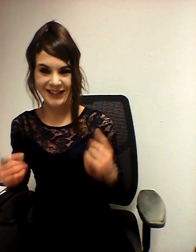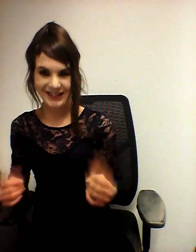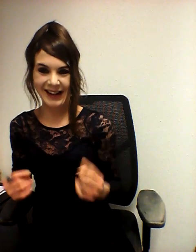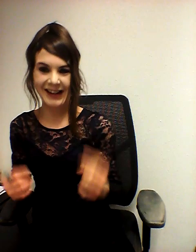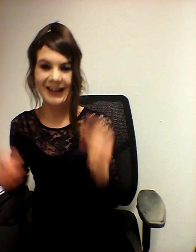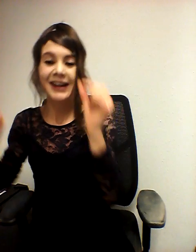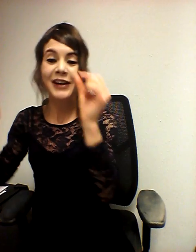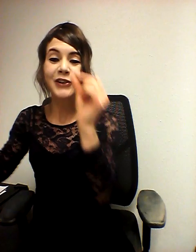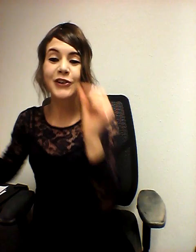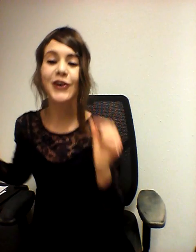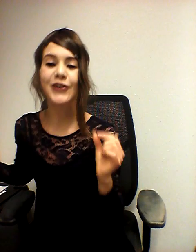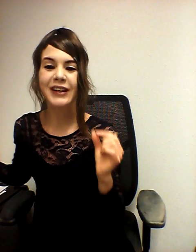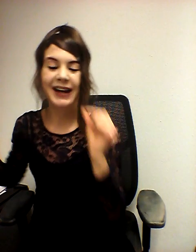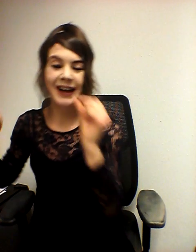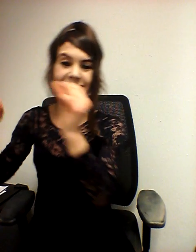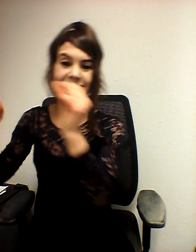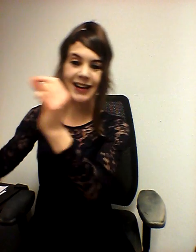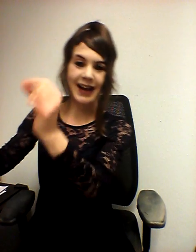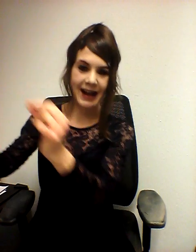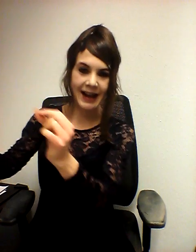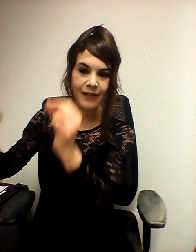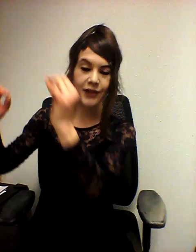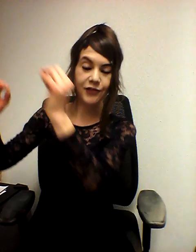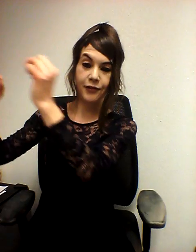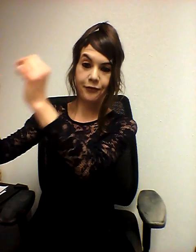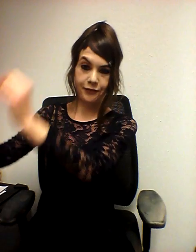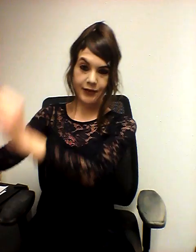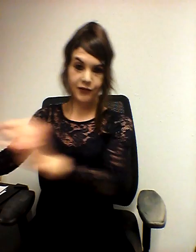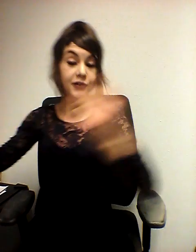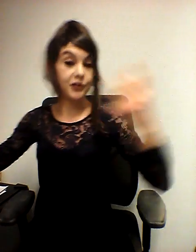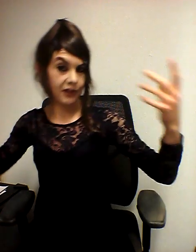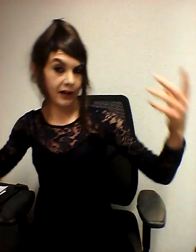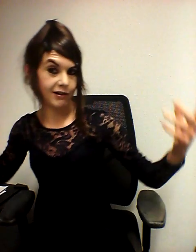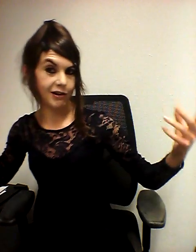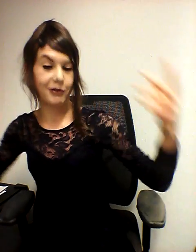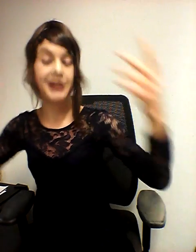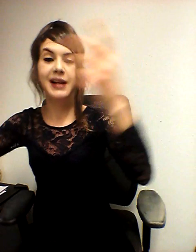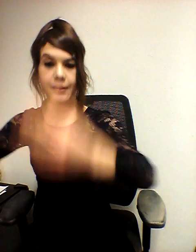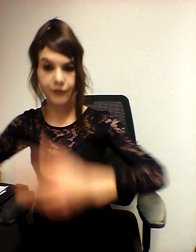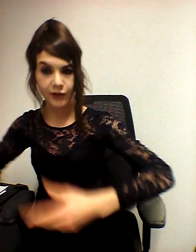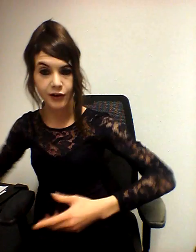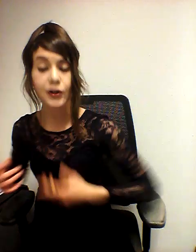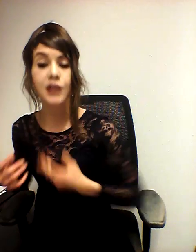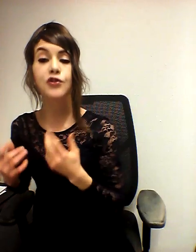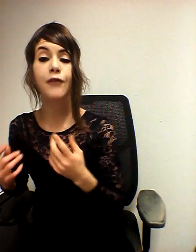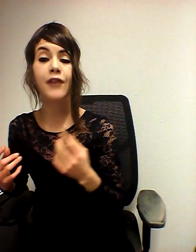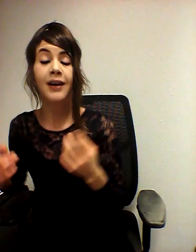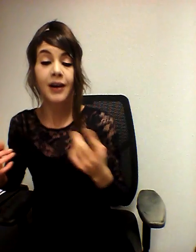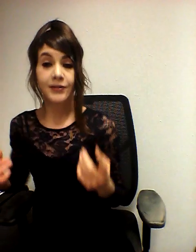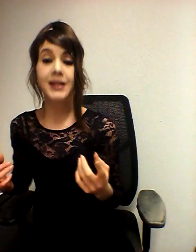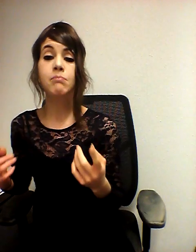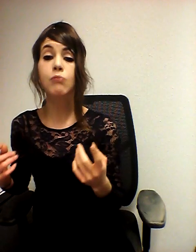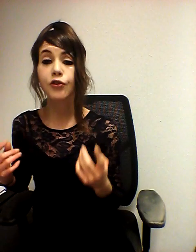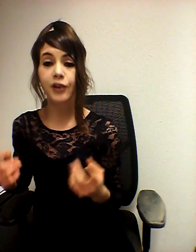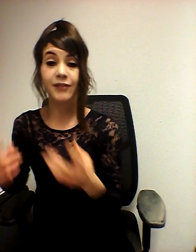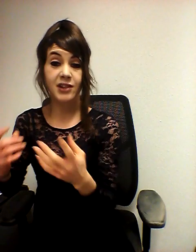cellen koolhydraten eiwitten vetten dat zijn calori leverende voedingsstoffen die moeten want dat